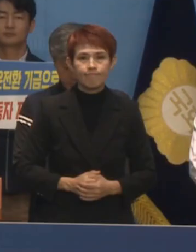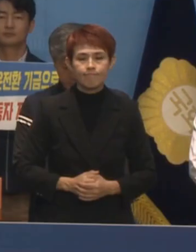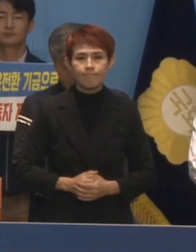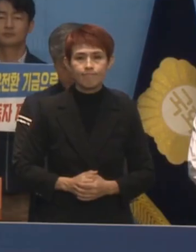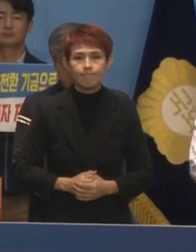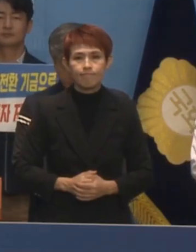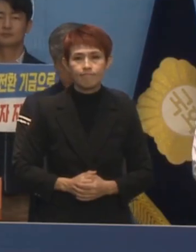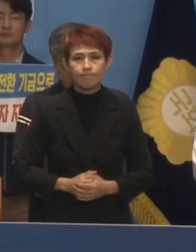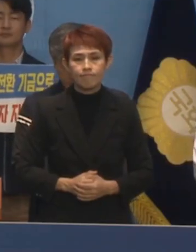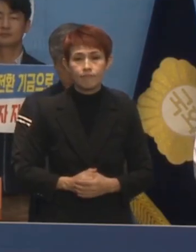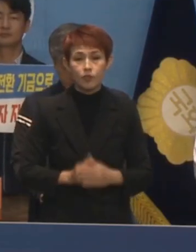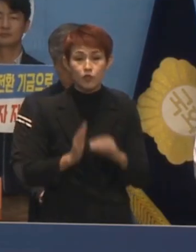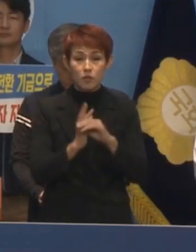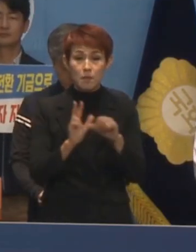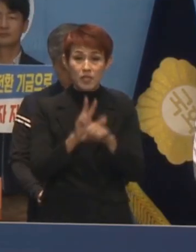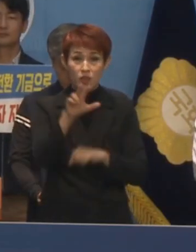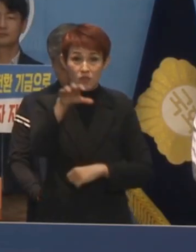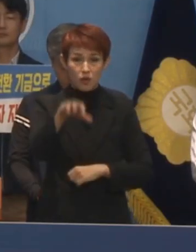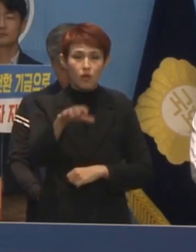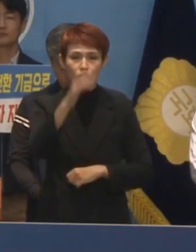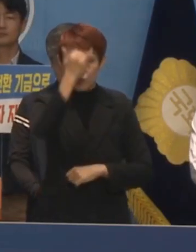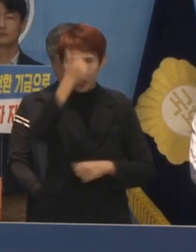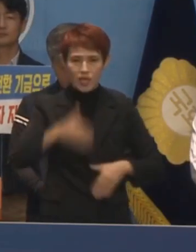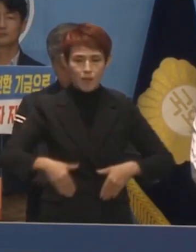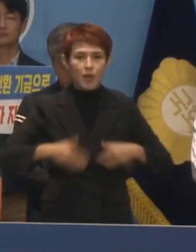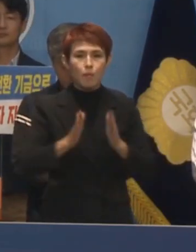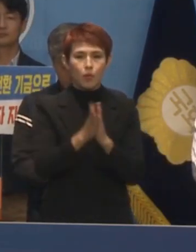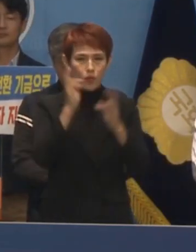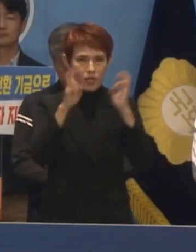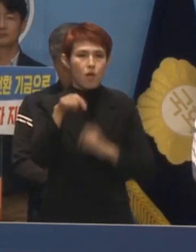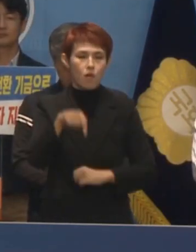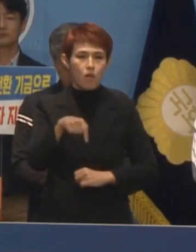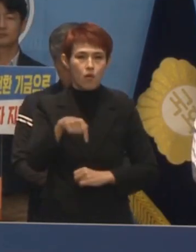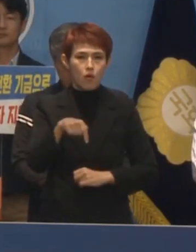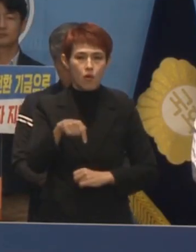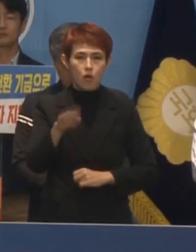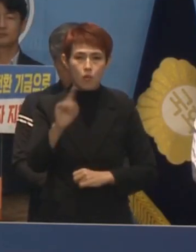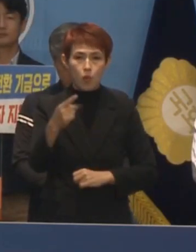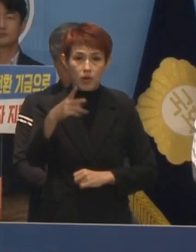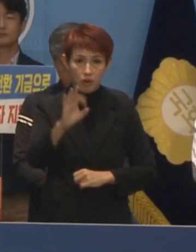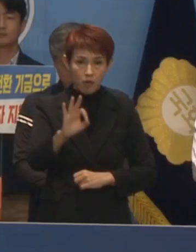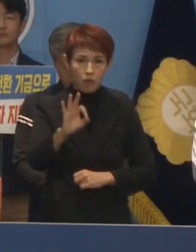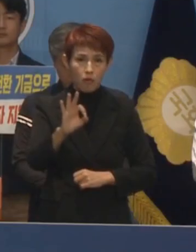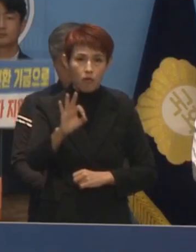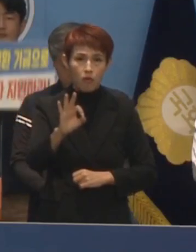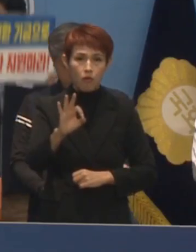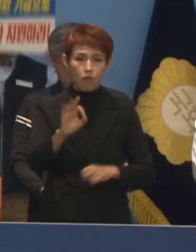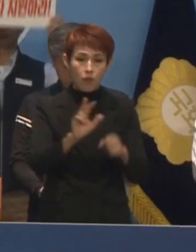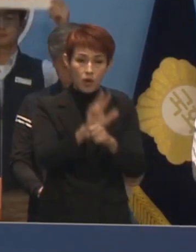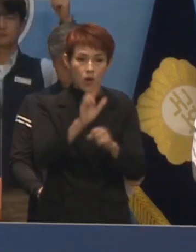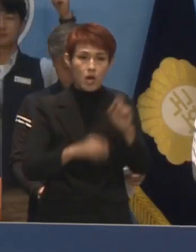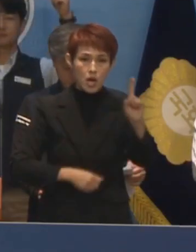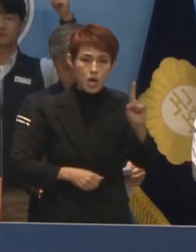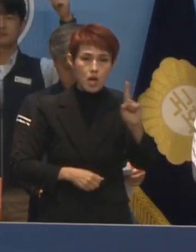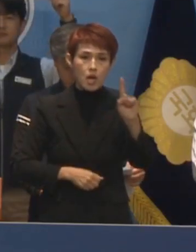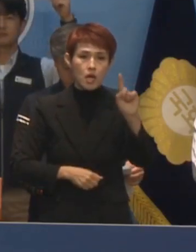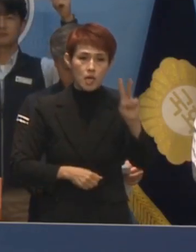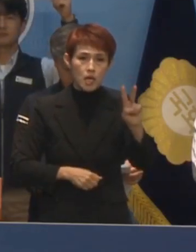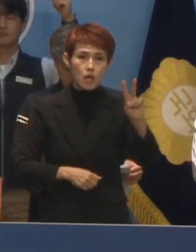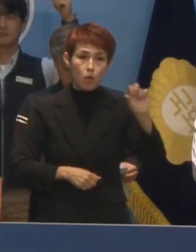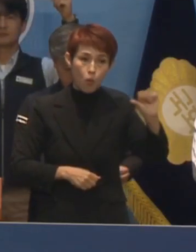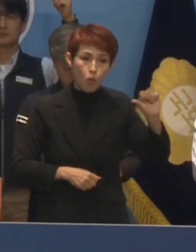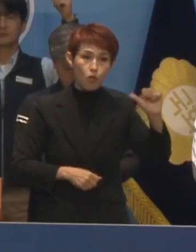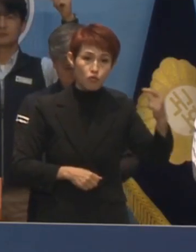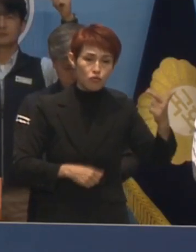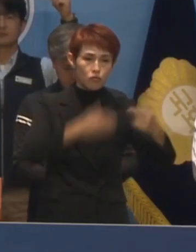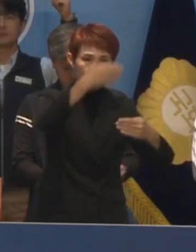우리 중부발전은 충남 보령에 본사를 두고 있습니다. 보령화력 1, 2, 5, 6호기의 폐쇄가 예정되어 있는